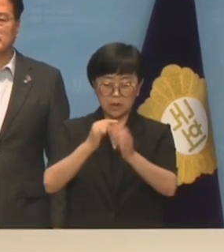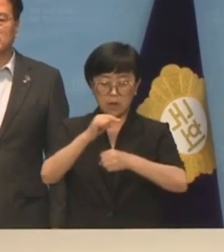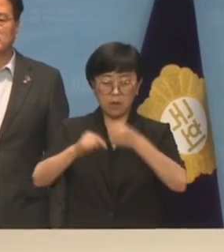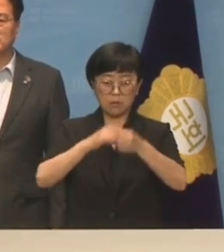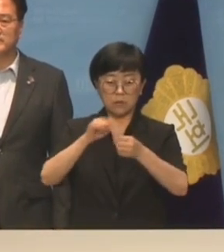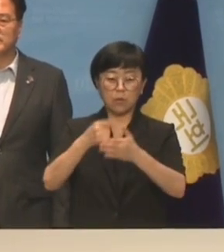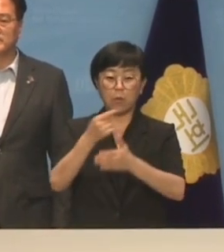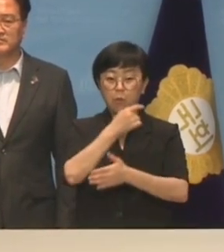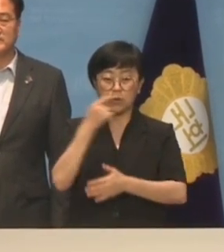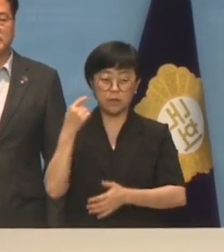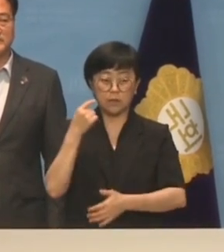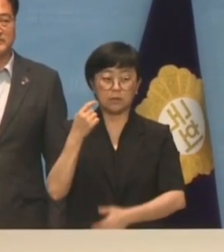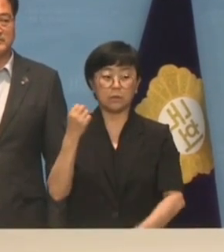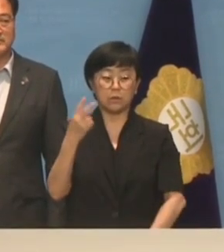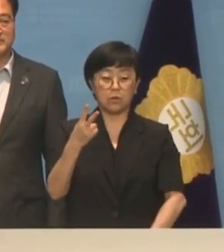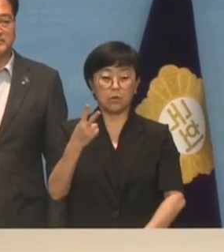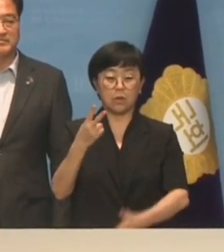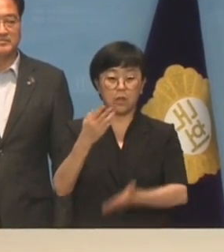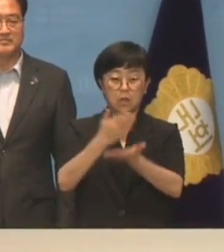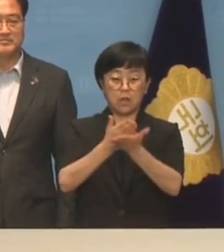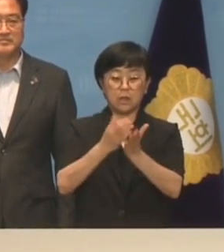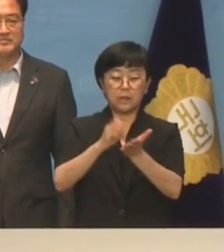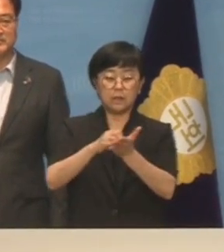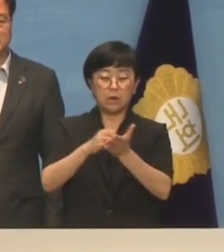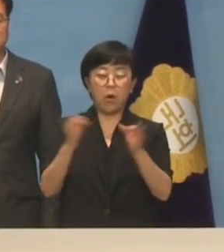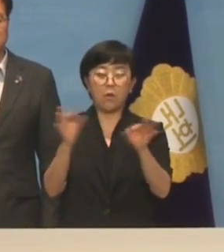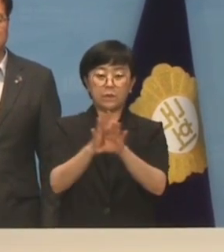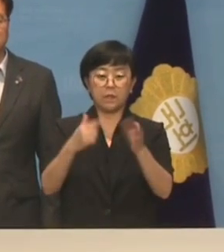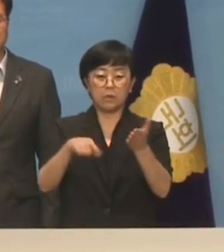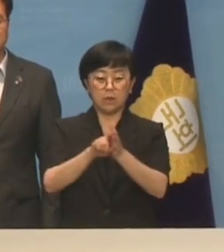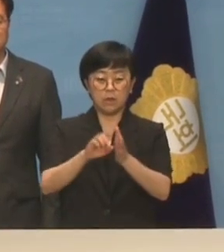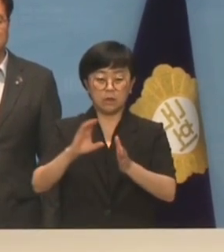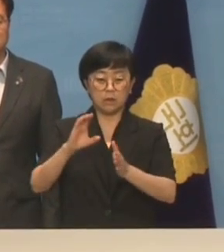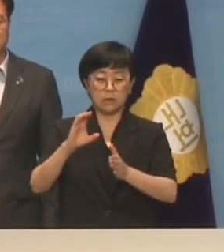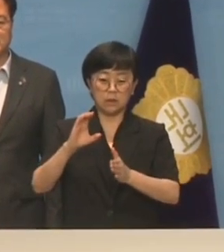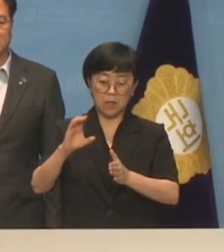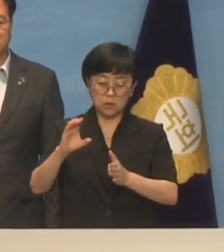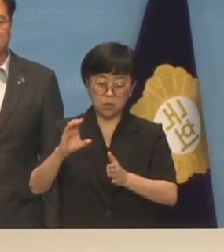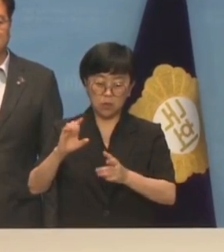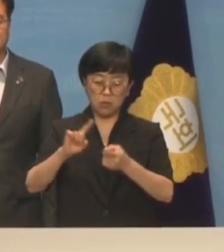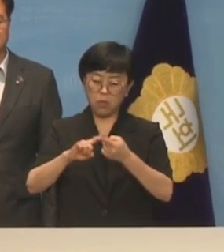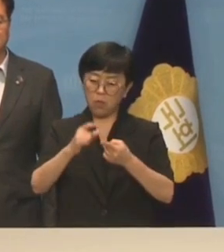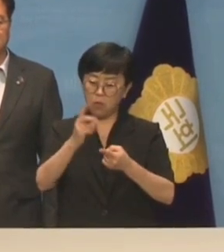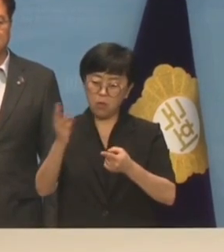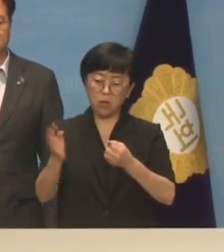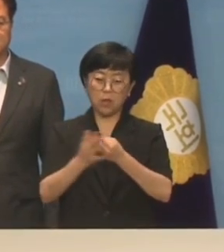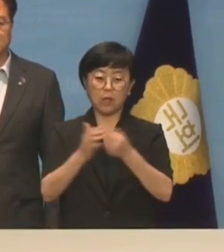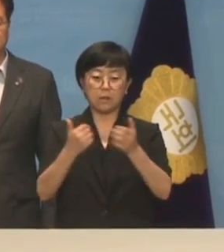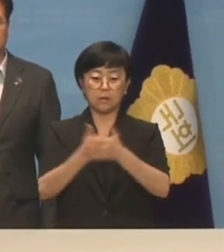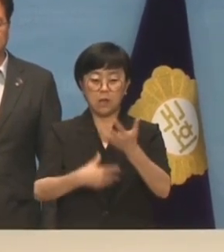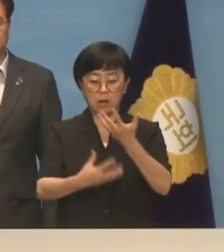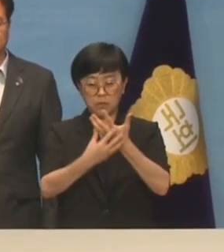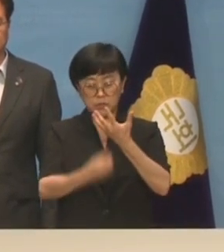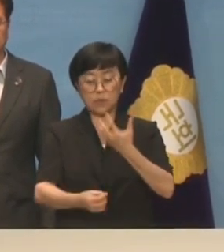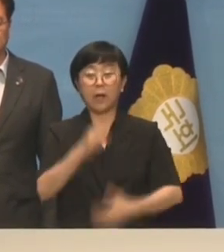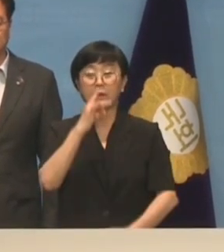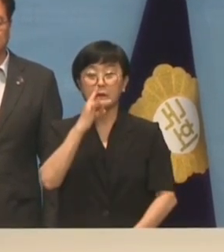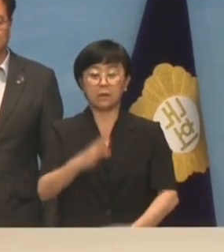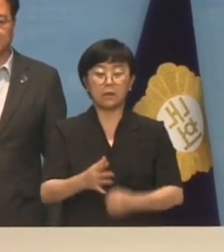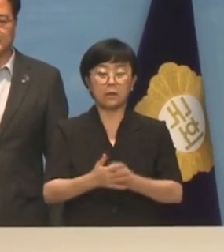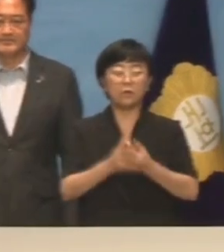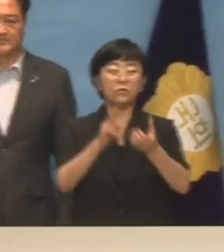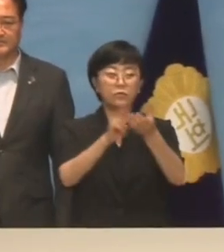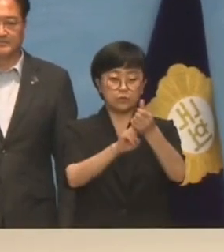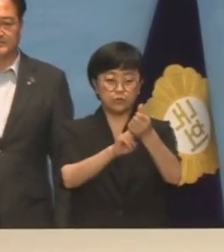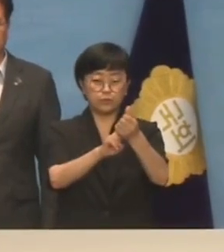고장, 그리고 다액종 제거 설비로 탄소 14 등이 걸러지지 않는다는 점 등을 은폐하는